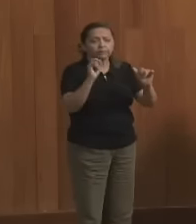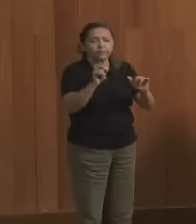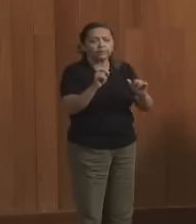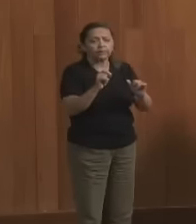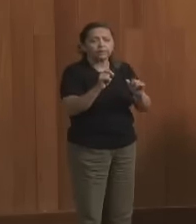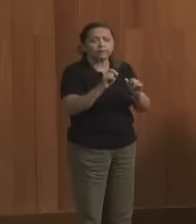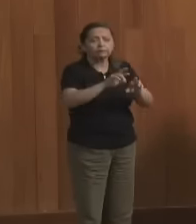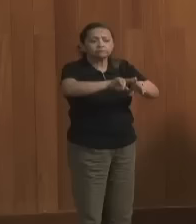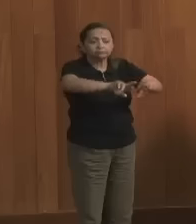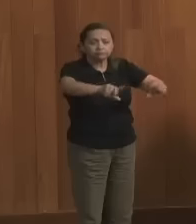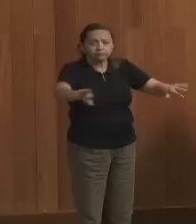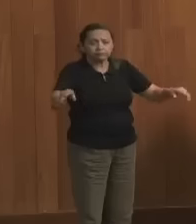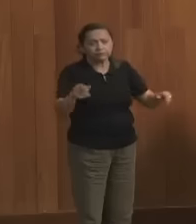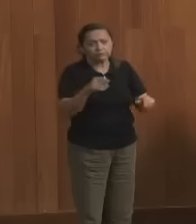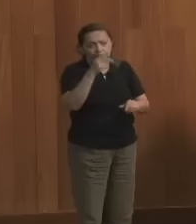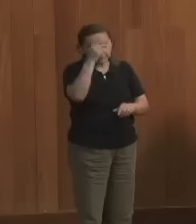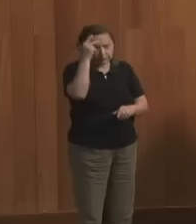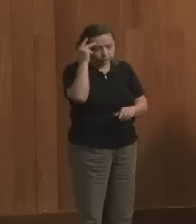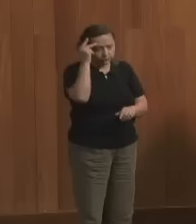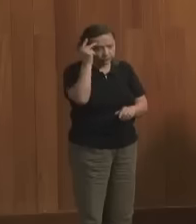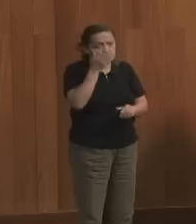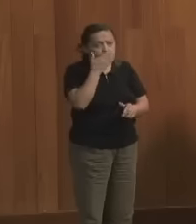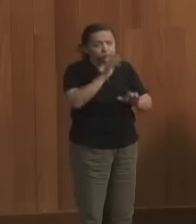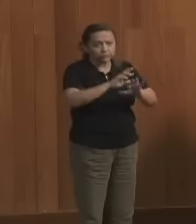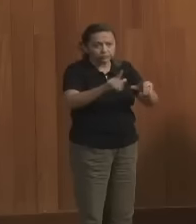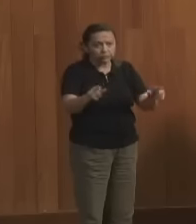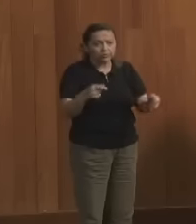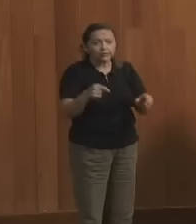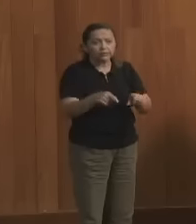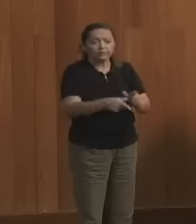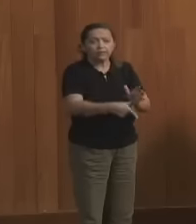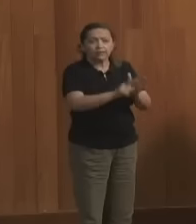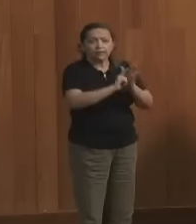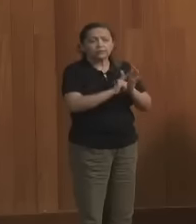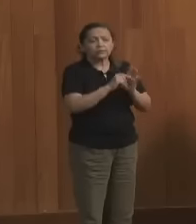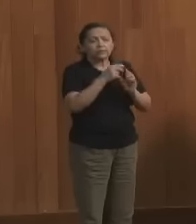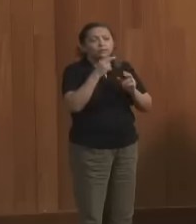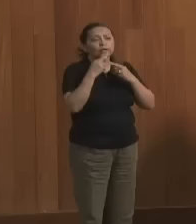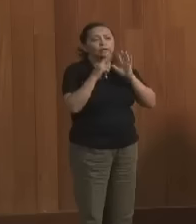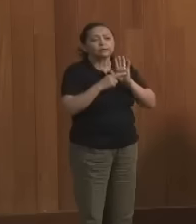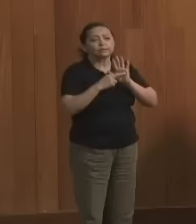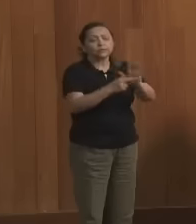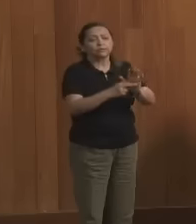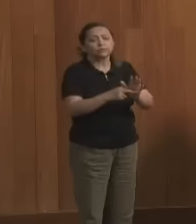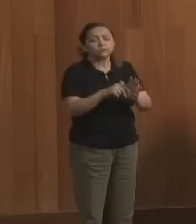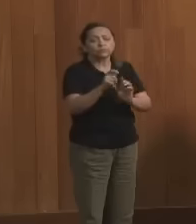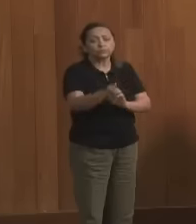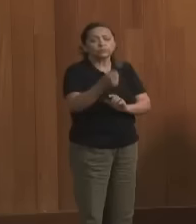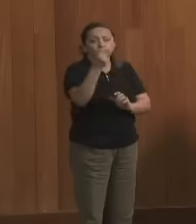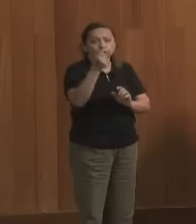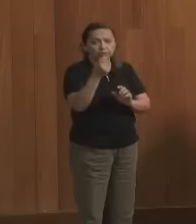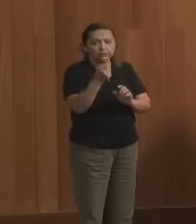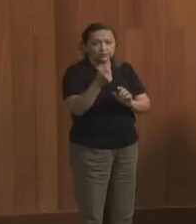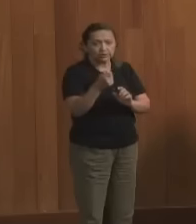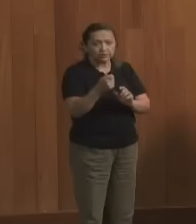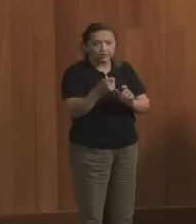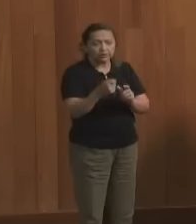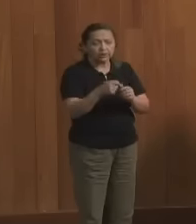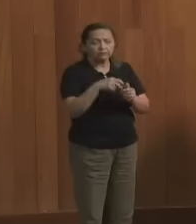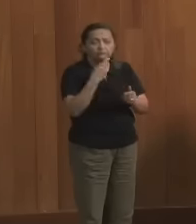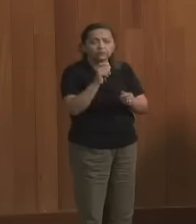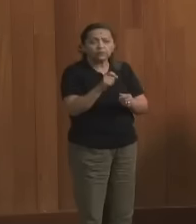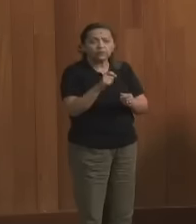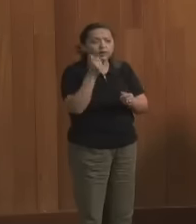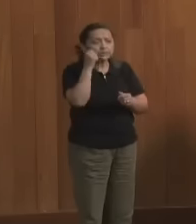de gênero, uma vez que foi trazido pelo representante dos pescadores artesanais, onde ele diz